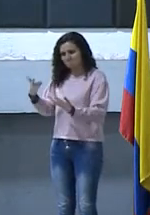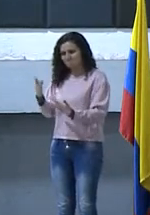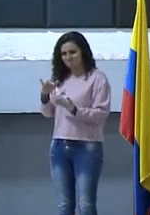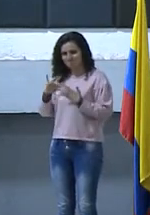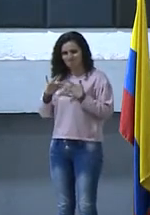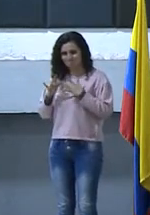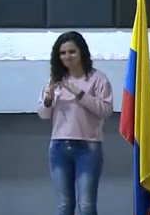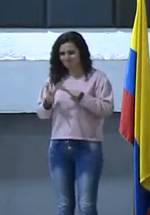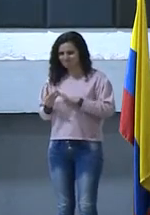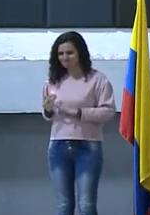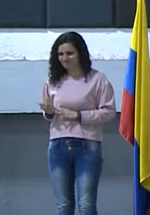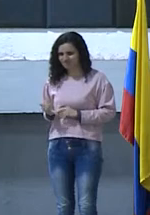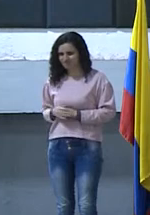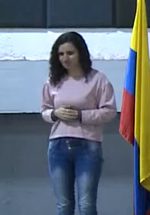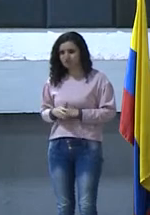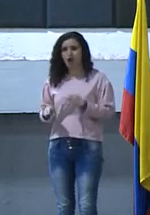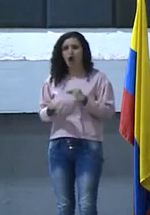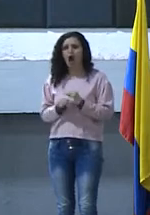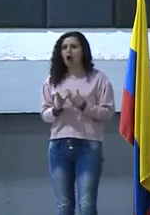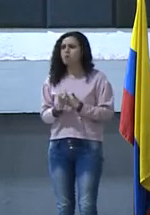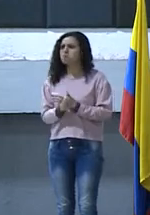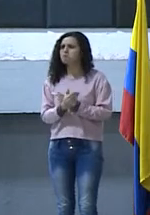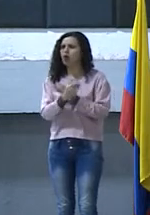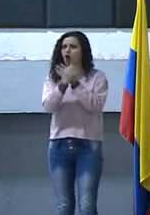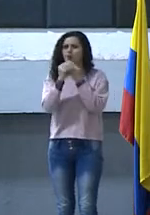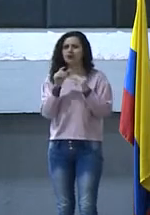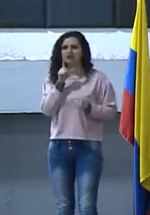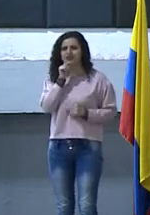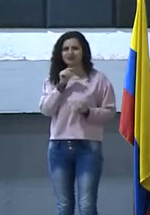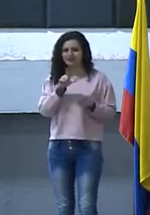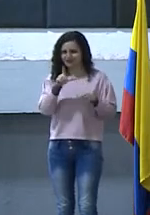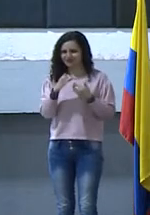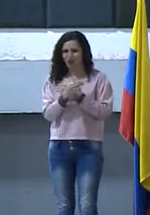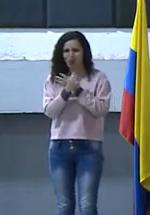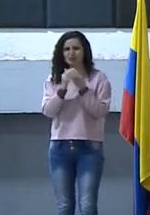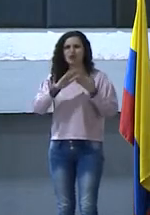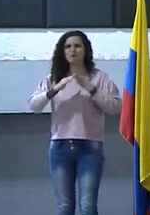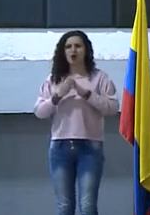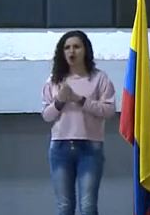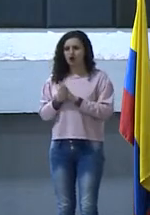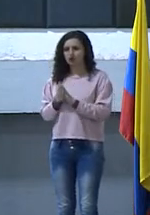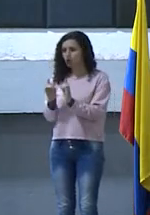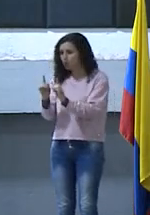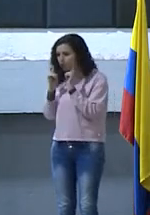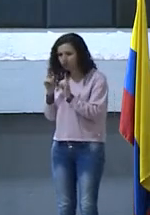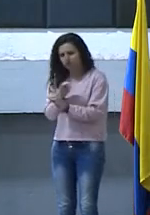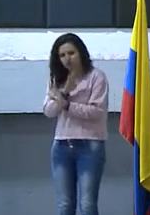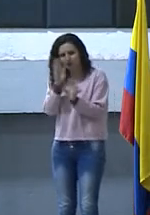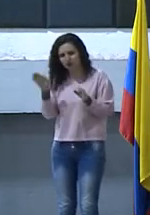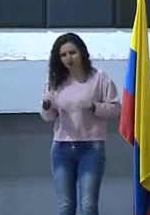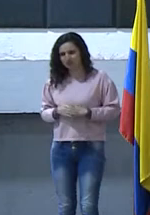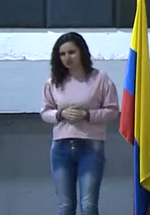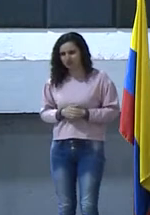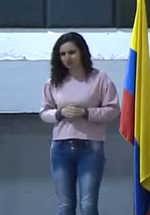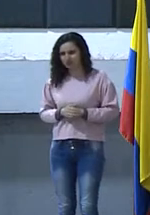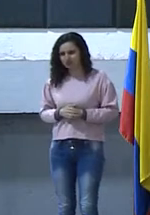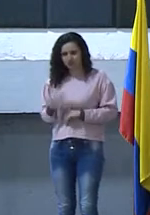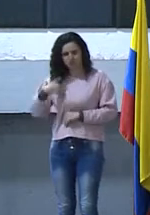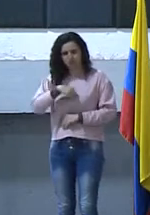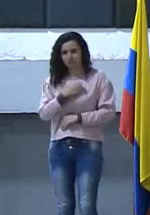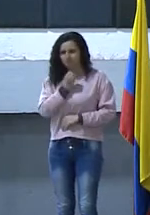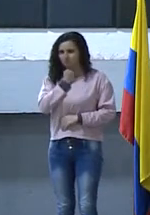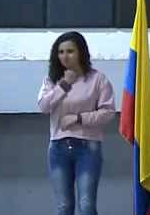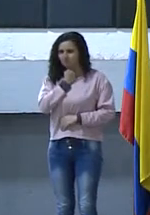no queremos más palomas de paz en los cementerios palpitan en nuestras gargantas